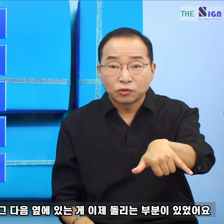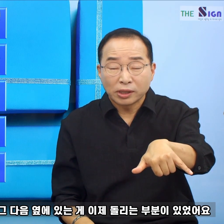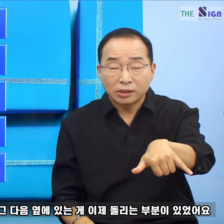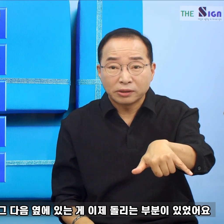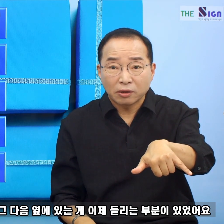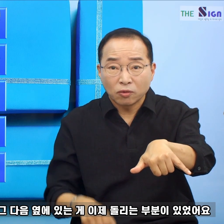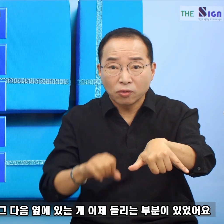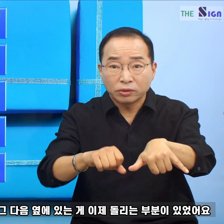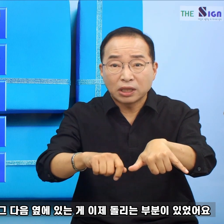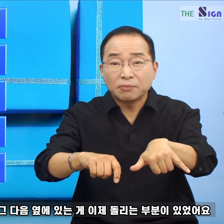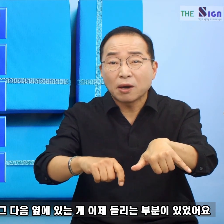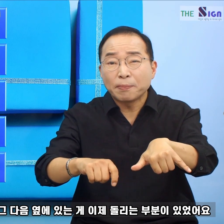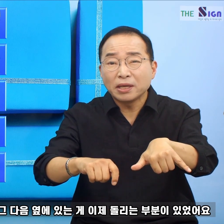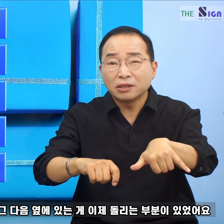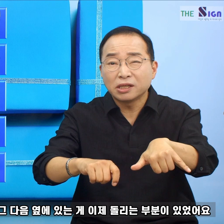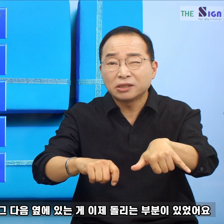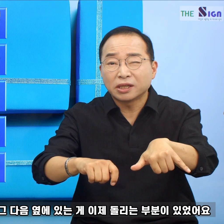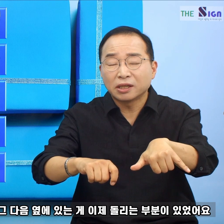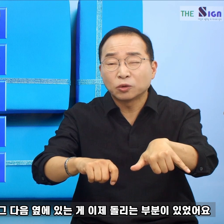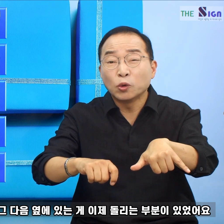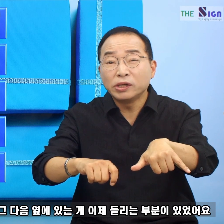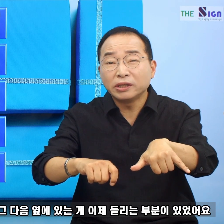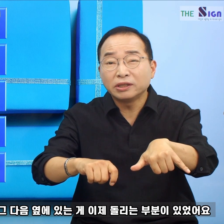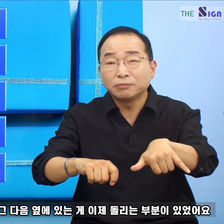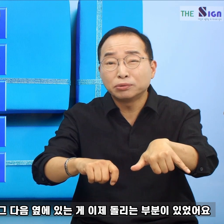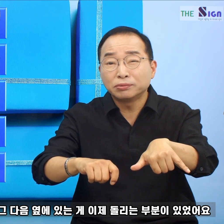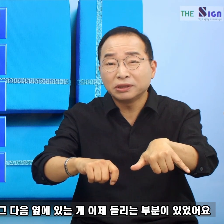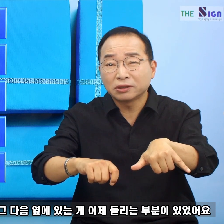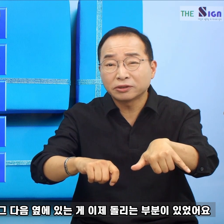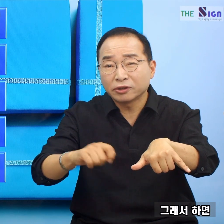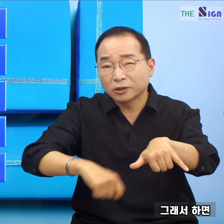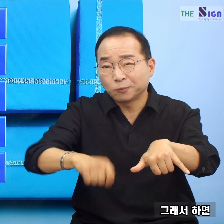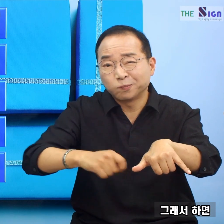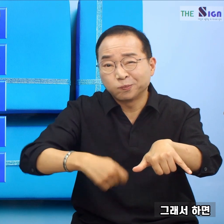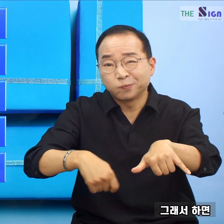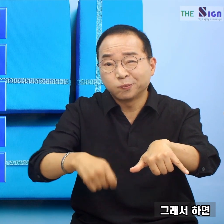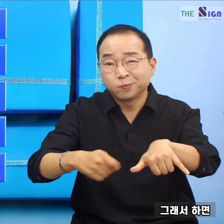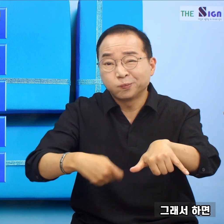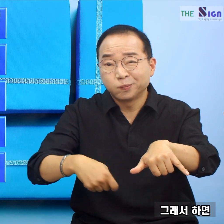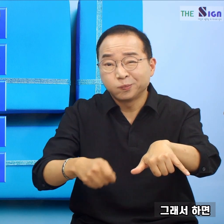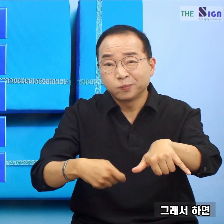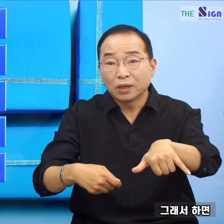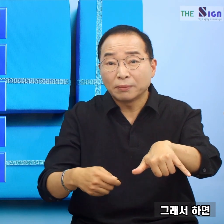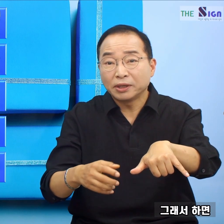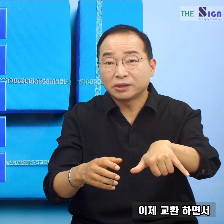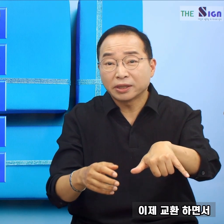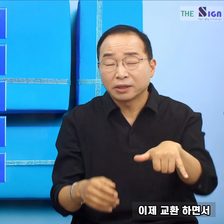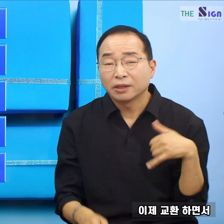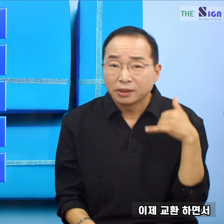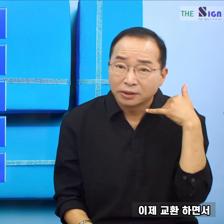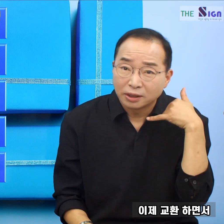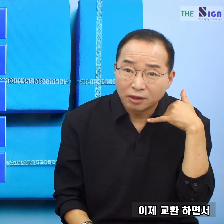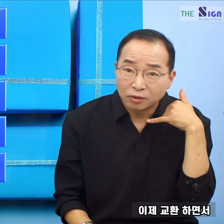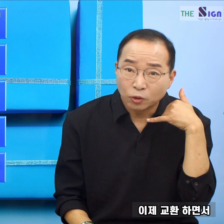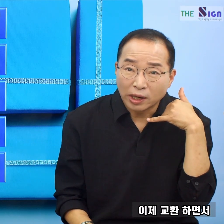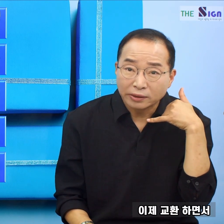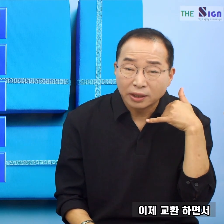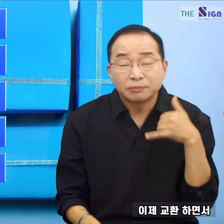수화기를 대고 그 다음 옆에 있는 게 이제 돌리는 부분이 있었어요. 그래서 하면 이제 교환하면서